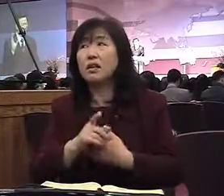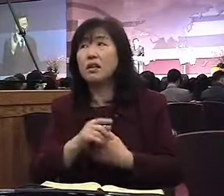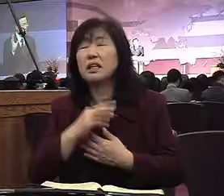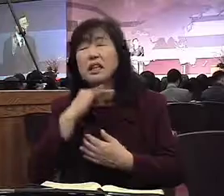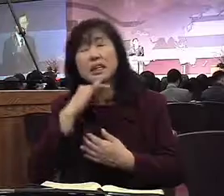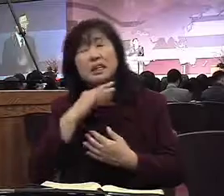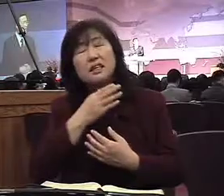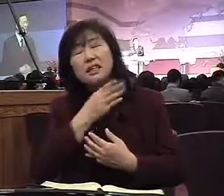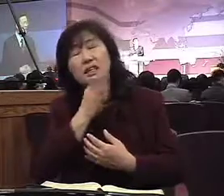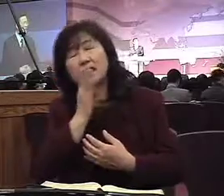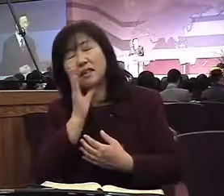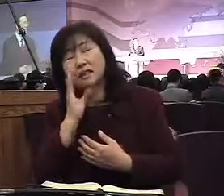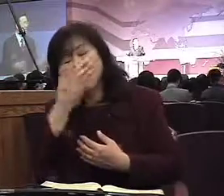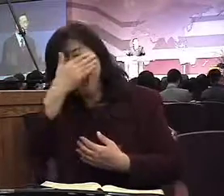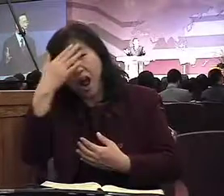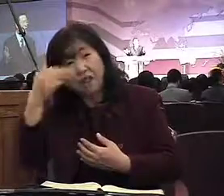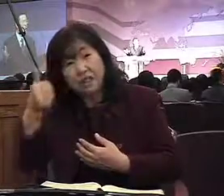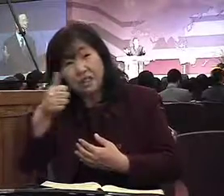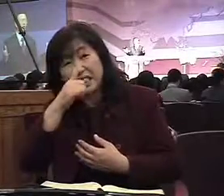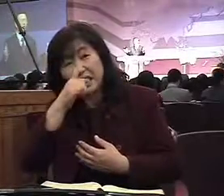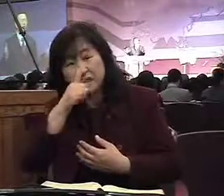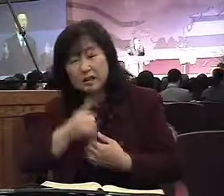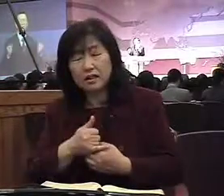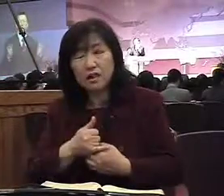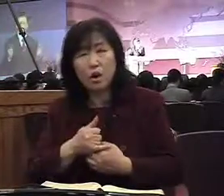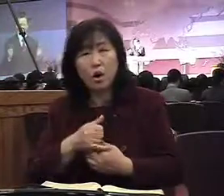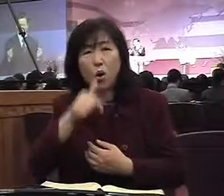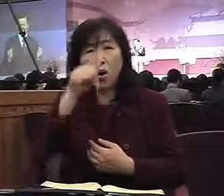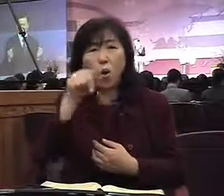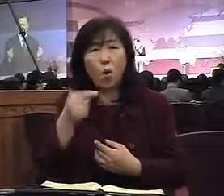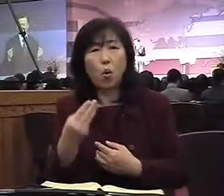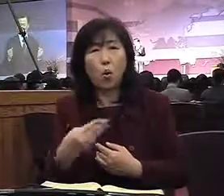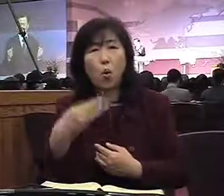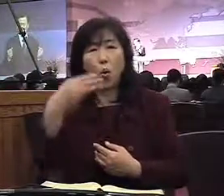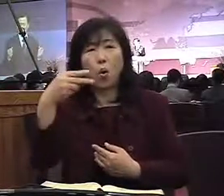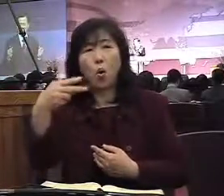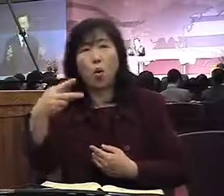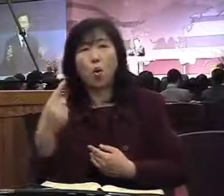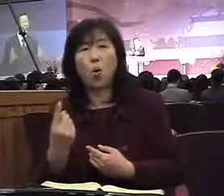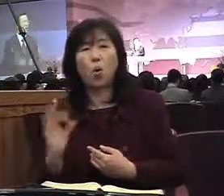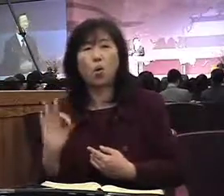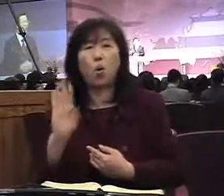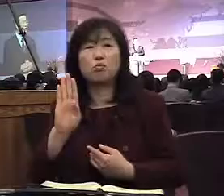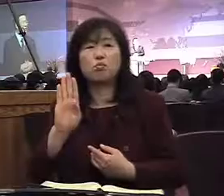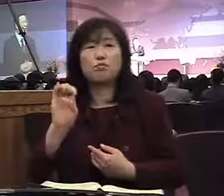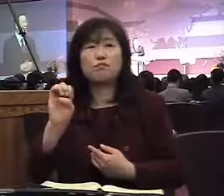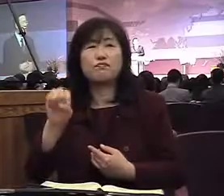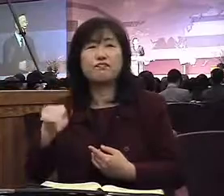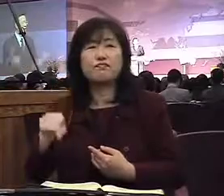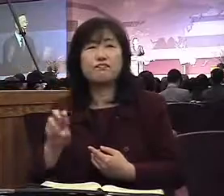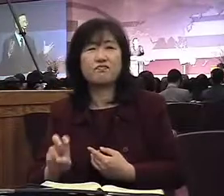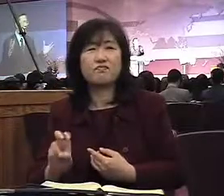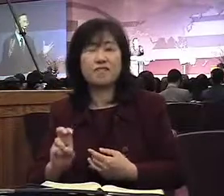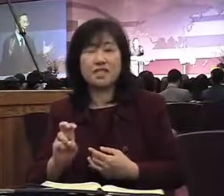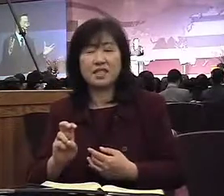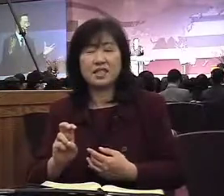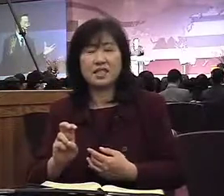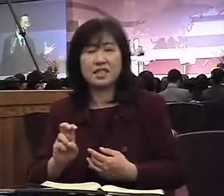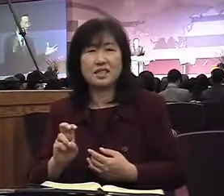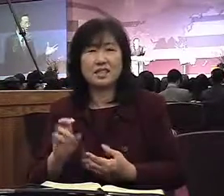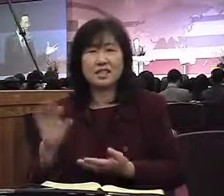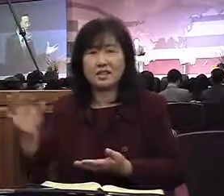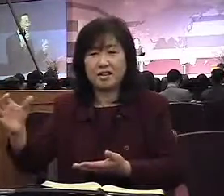나이 연세가 많이 드신 할아버지가 계셨는데 골동품 수집하는 취미가 있습니다. 이제 명절이 돼가지고 가족들